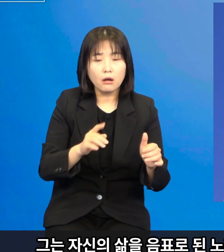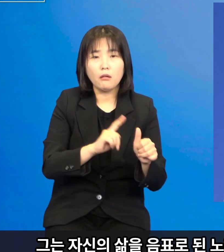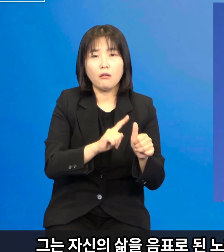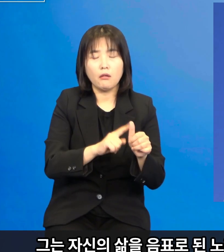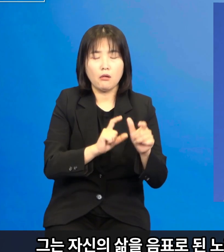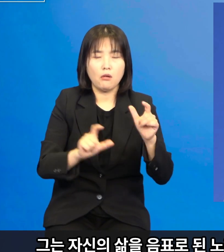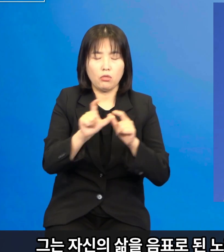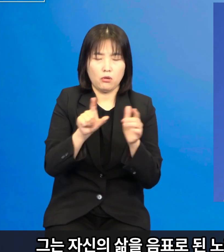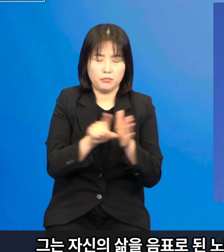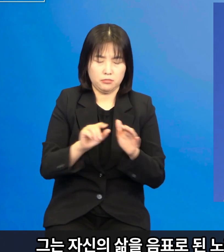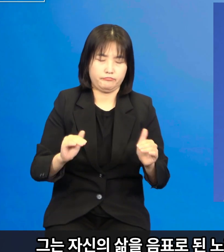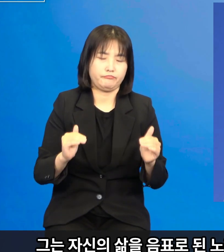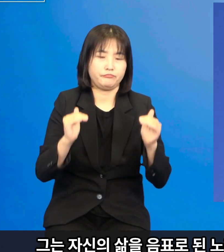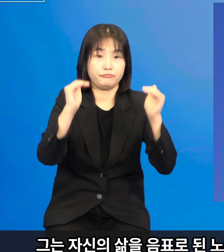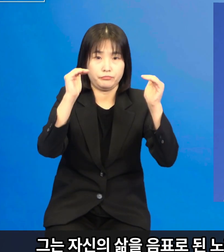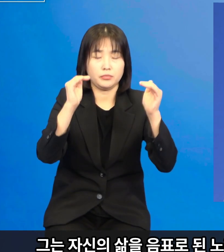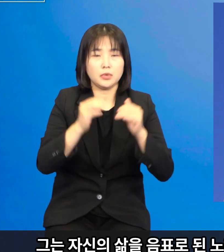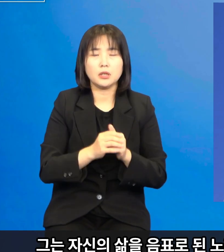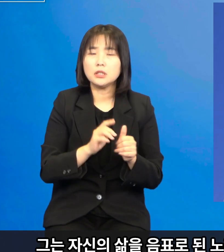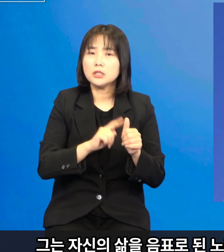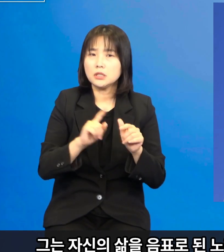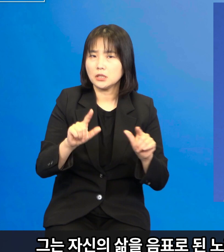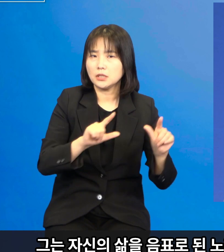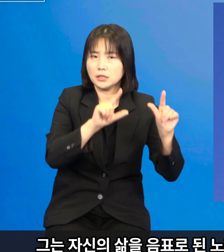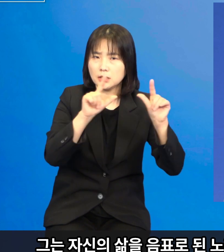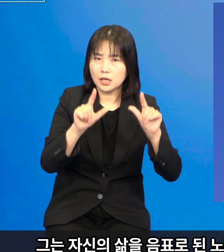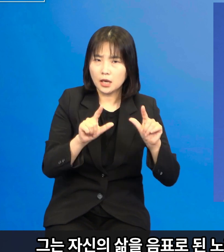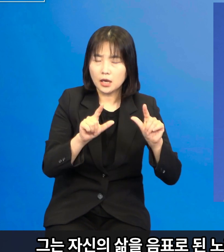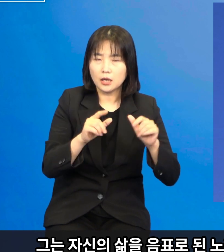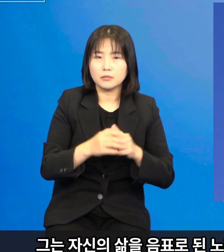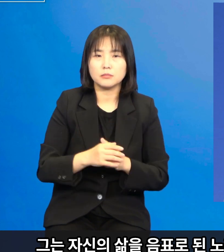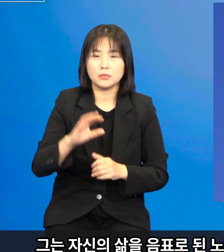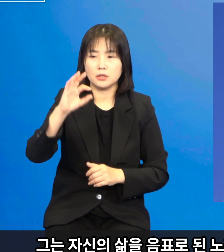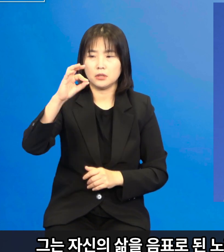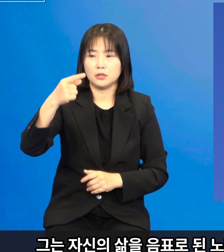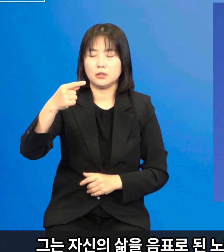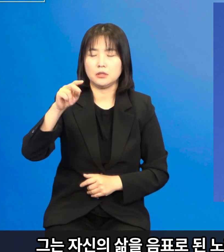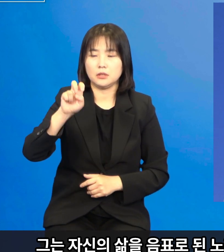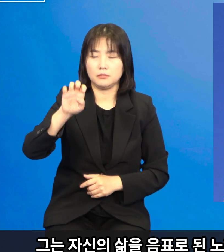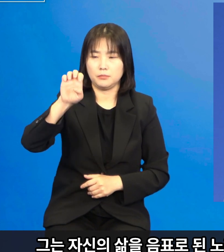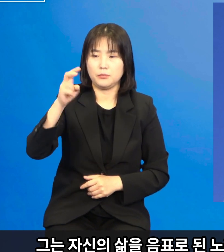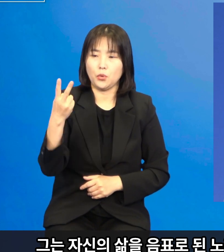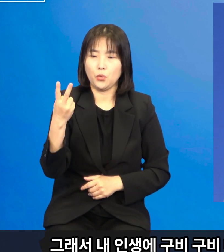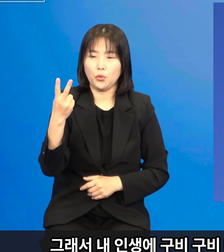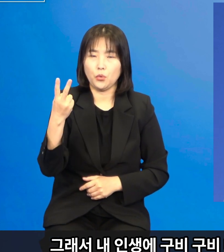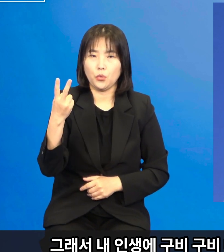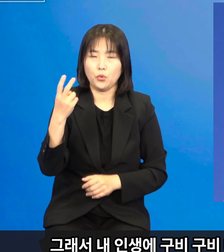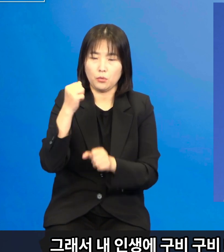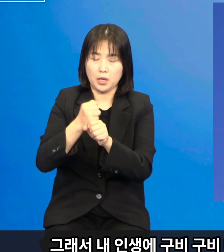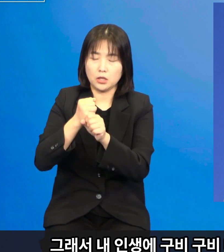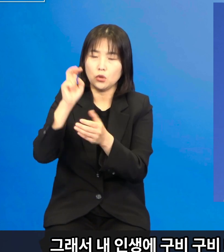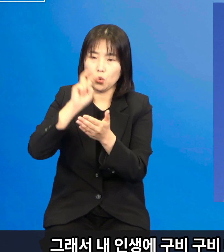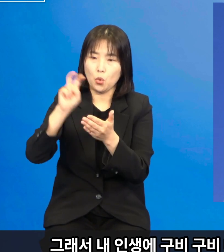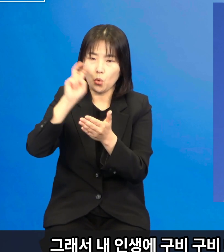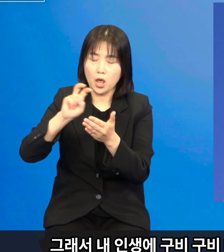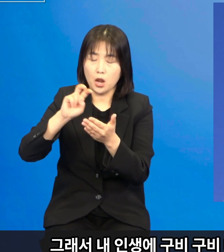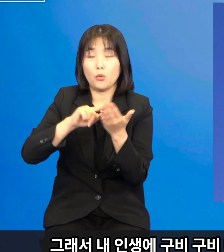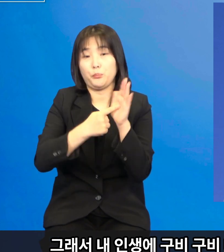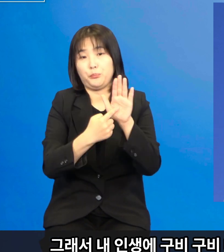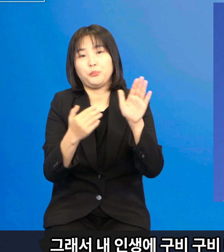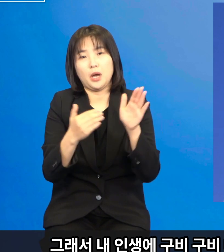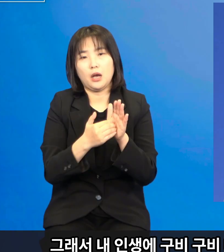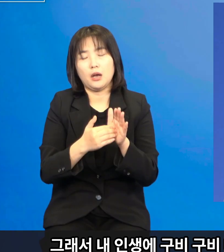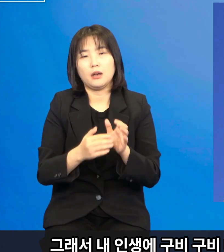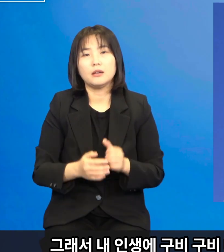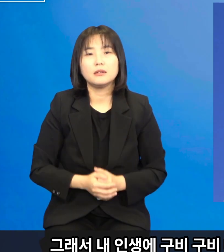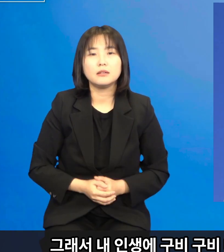그는 자신의 삶을 음표로 된 노래라고 이렇게 생각을 했습니다. 그래서 내 인생의